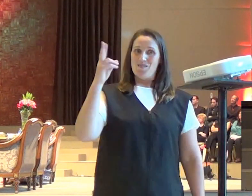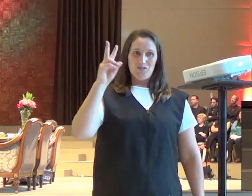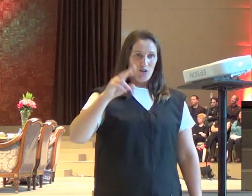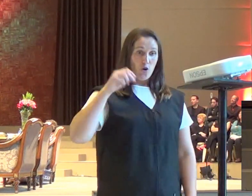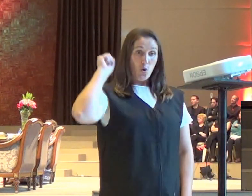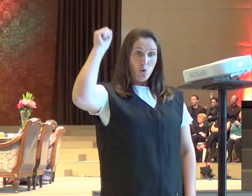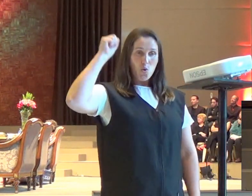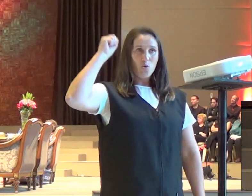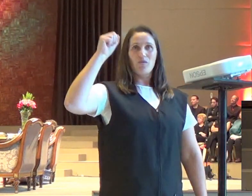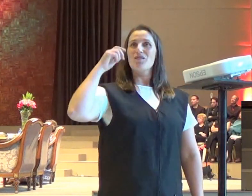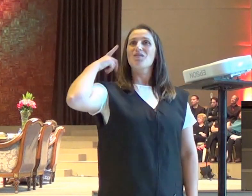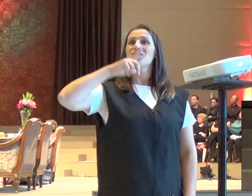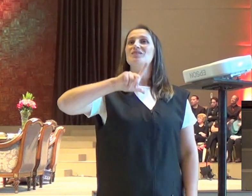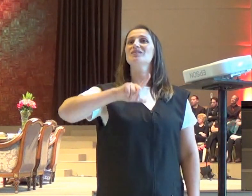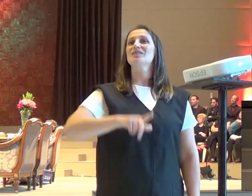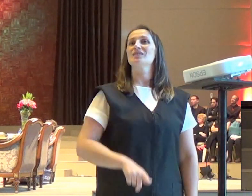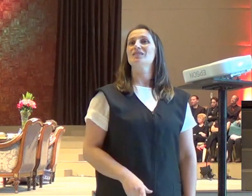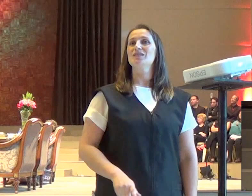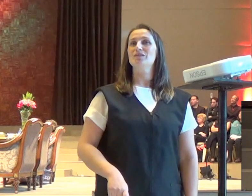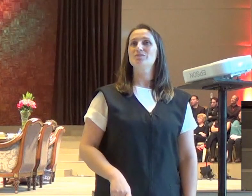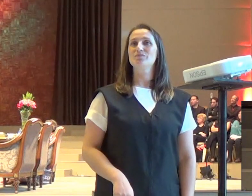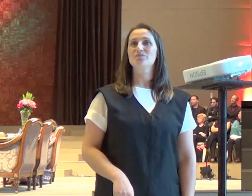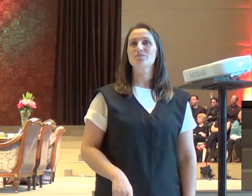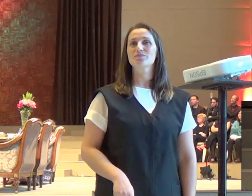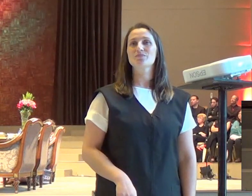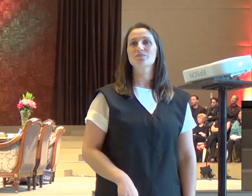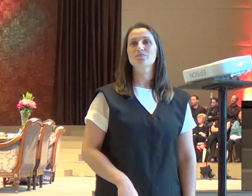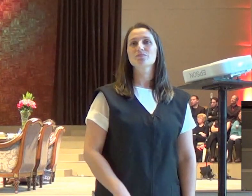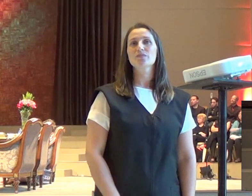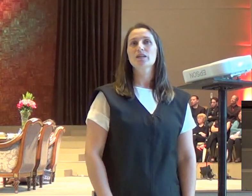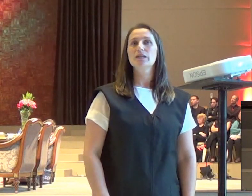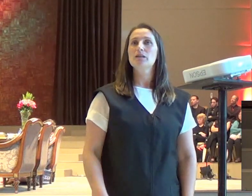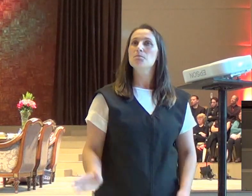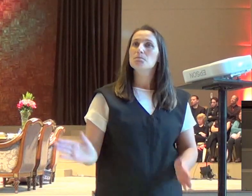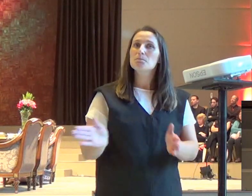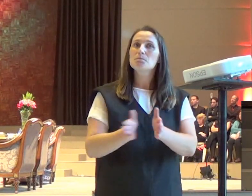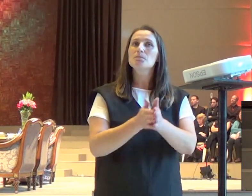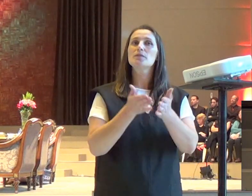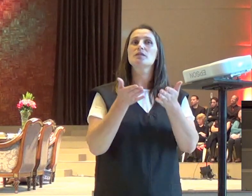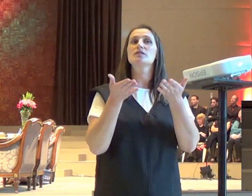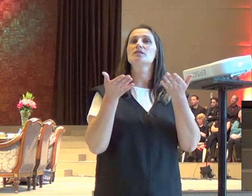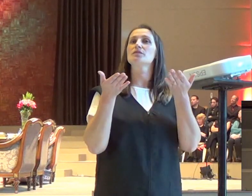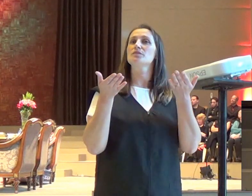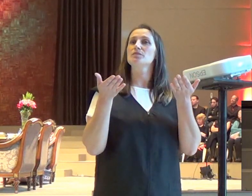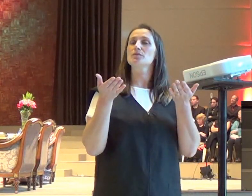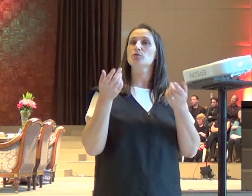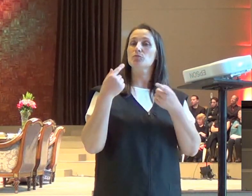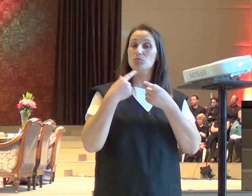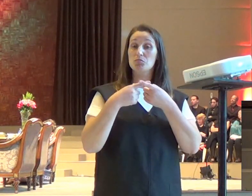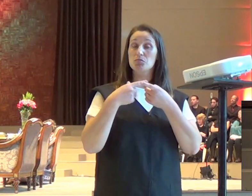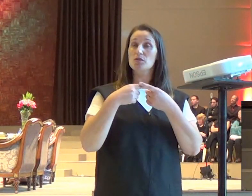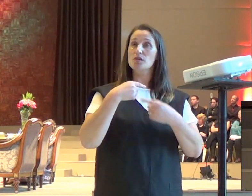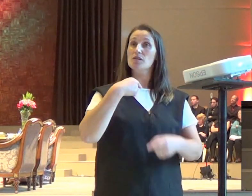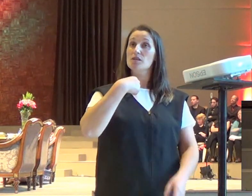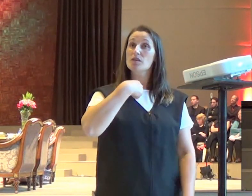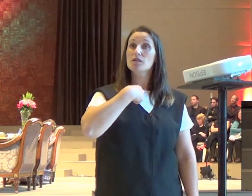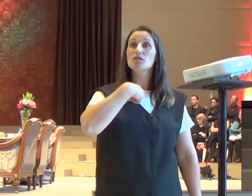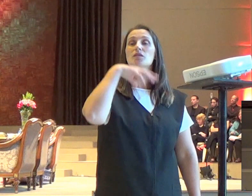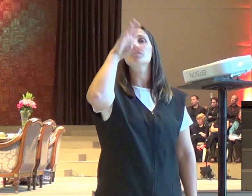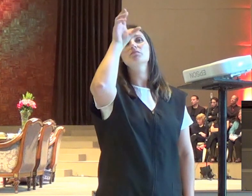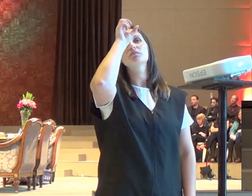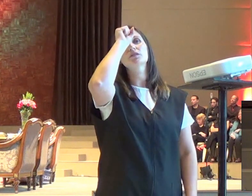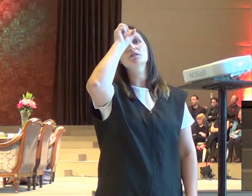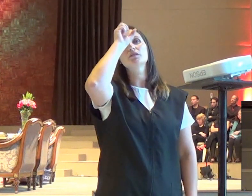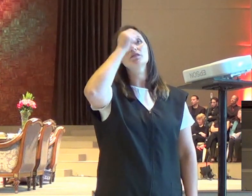consegui mas que coisa tremenda porque a gente aprendia a viver